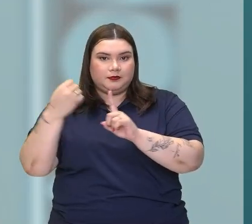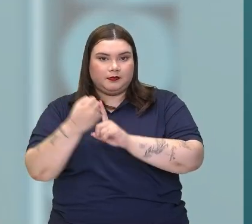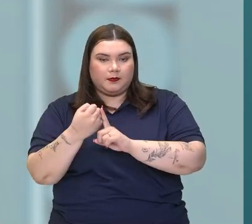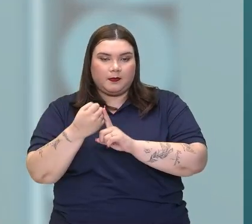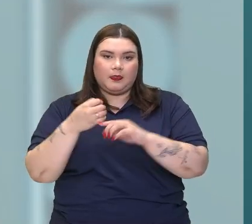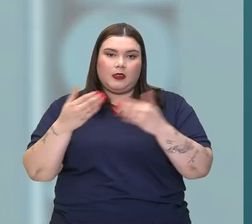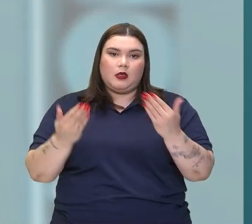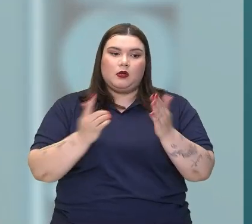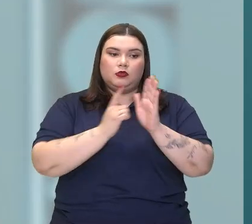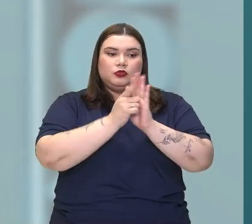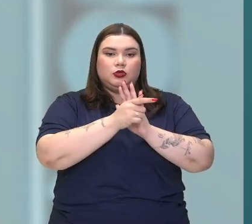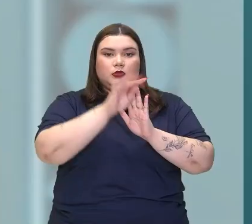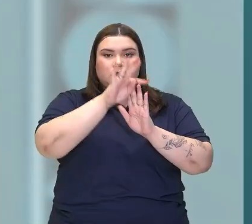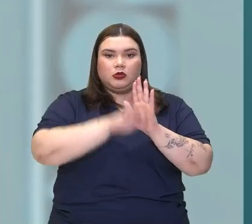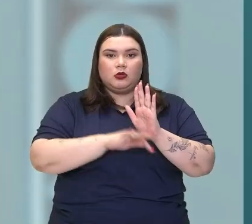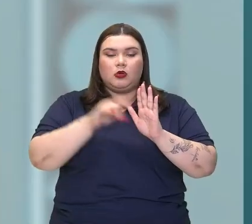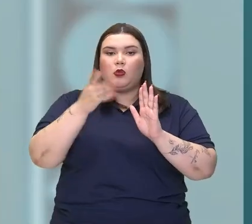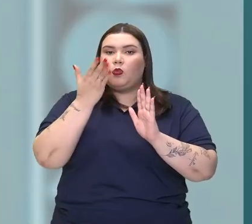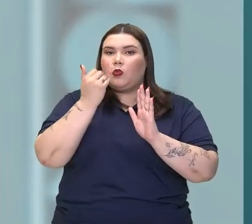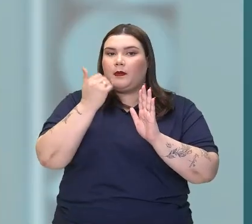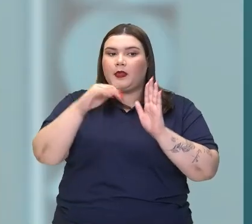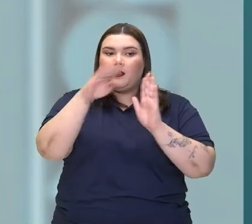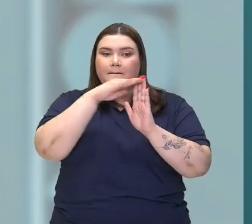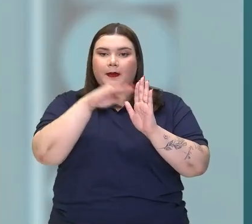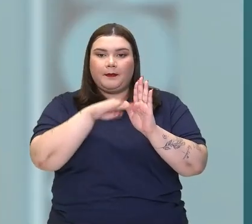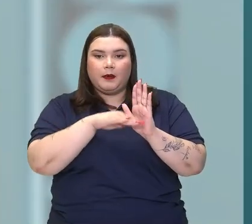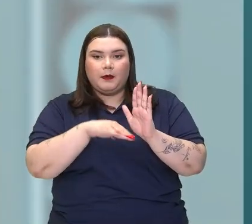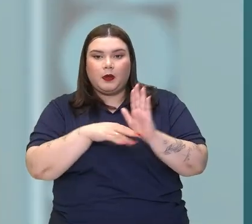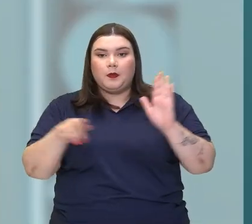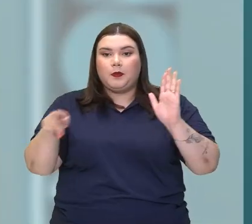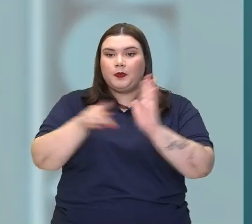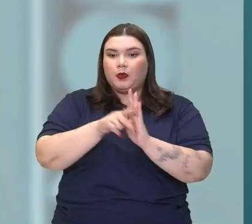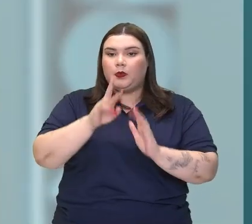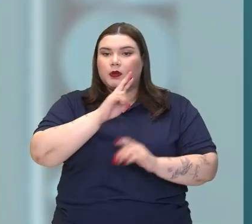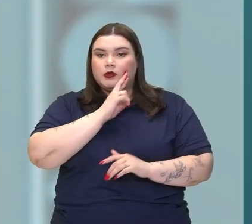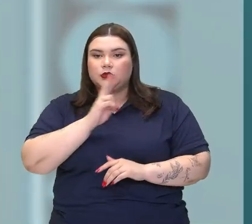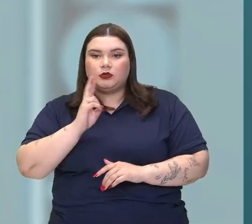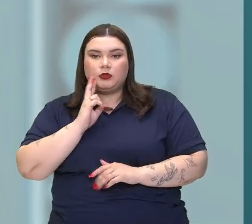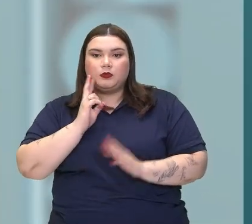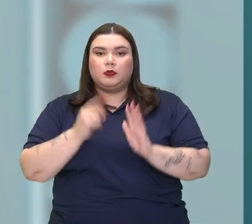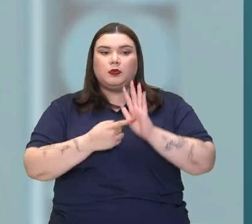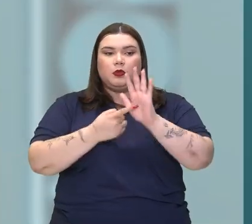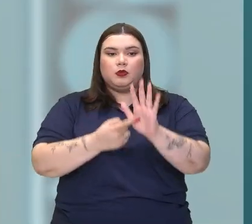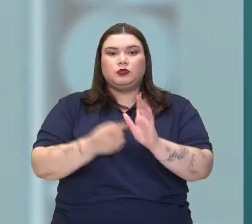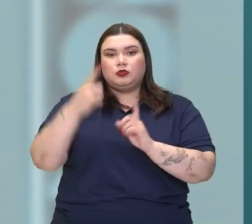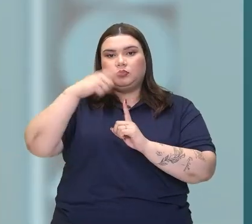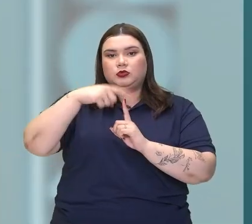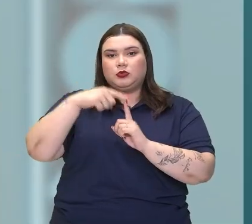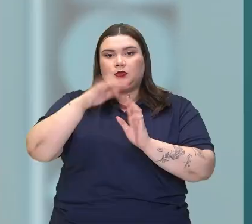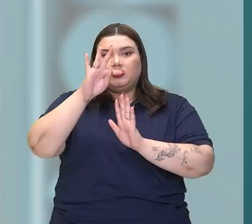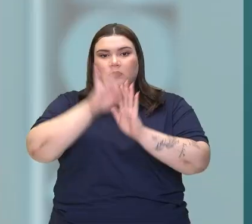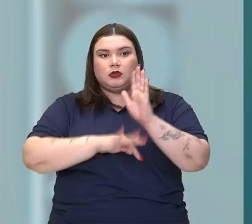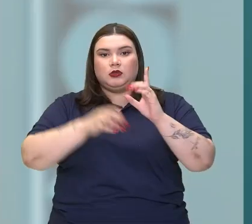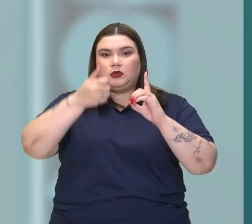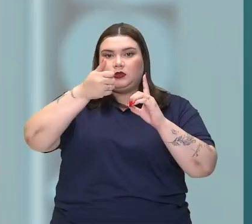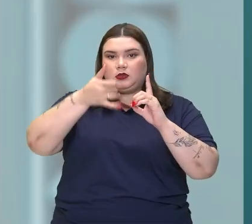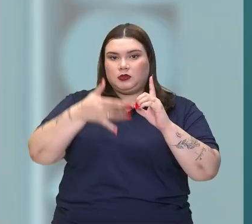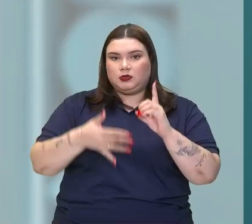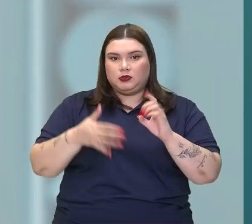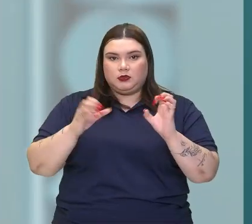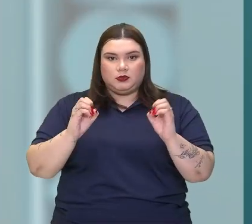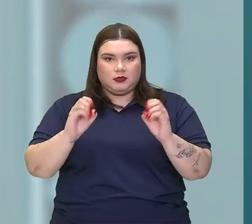gênero textual cardápio de restaurante vai se mostrar dentro do tipo textual descritivo,